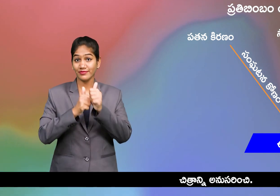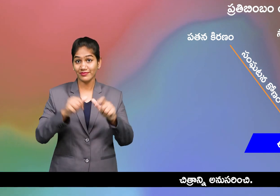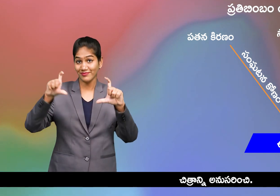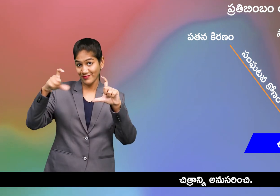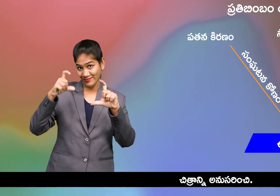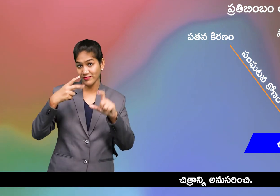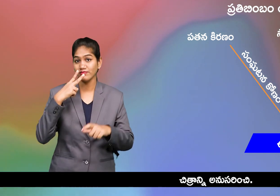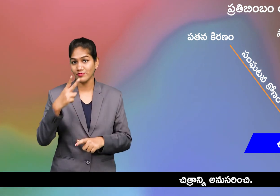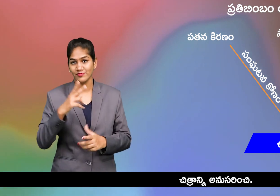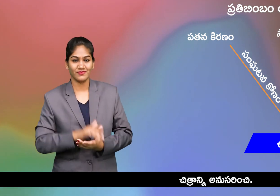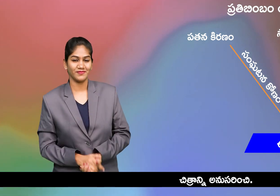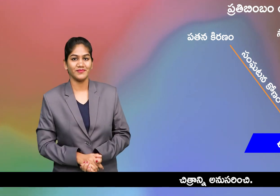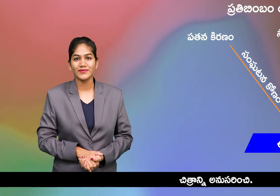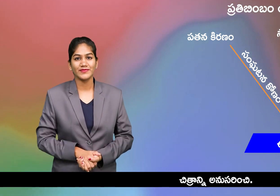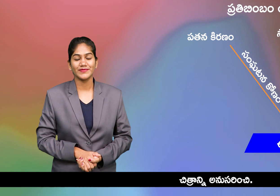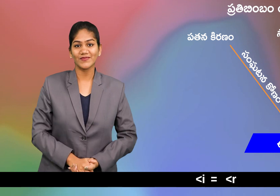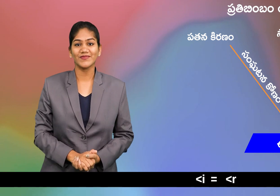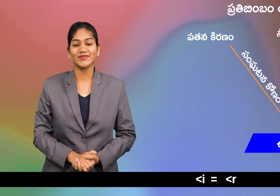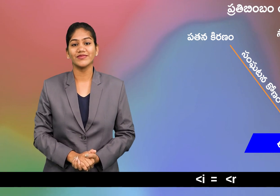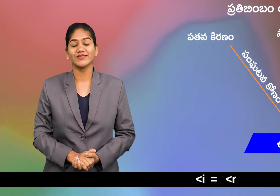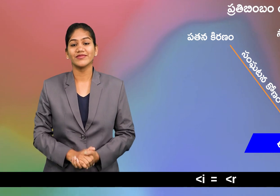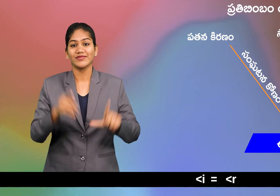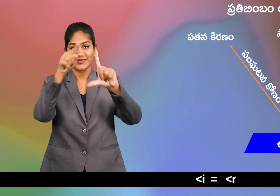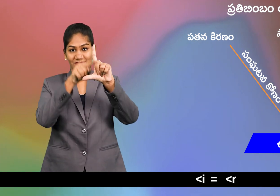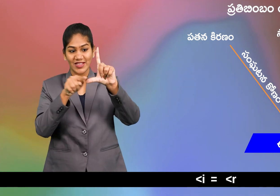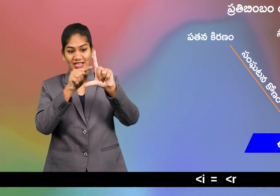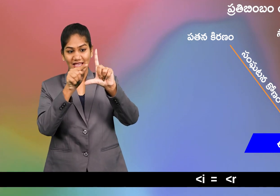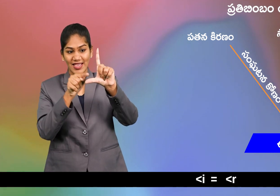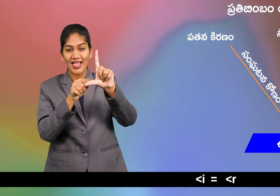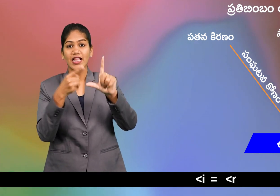చిత్రాన్ని అనుసరించి యాంగిల్ I ఈజ్ ఈక్వల్ టు యాంగిల్ R.